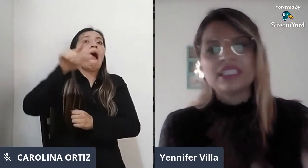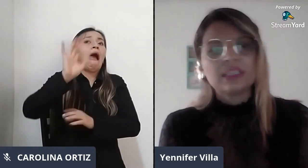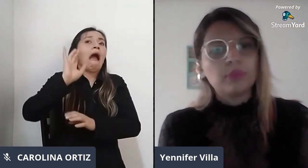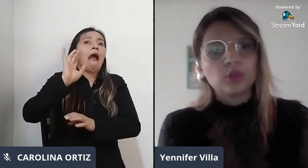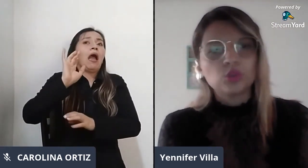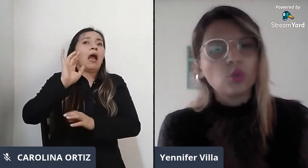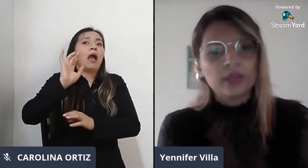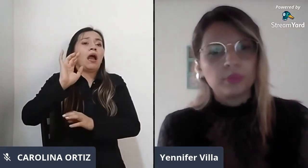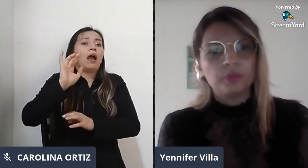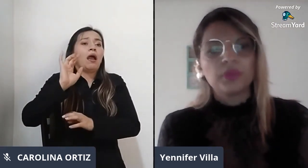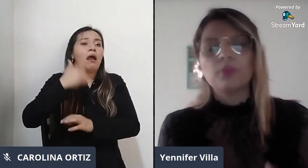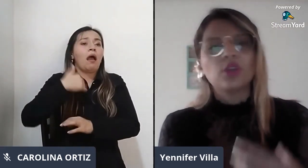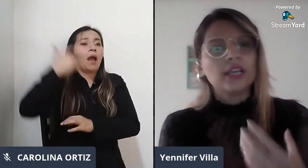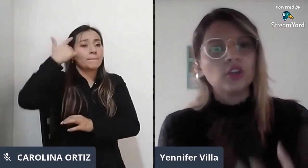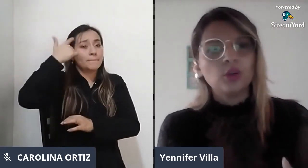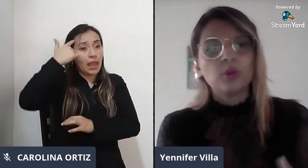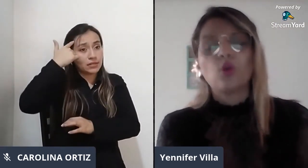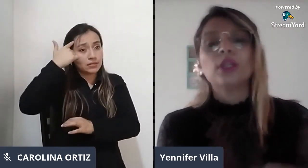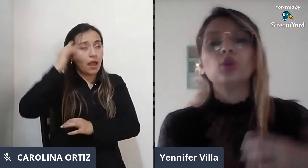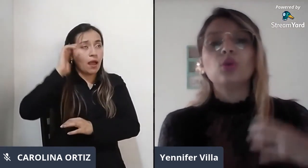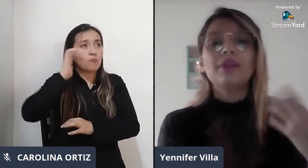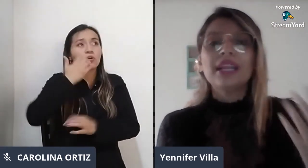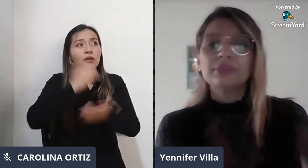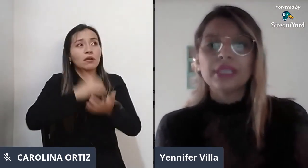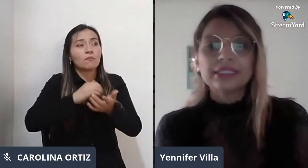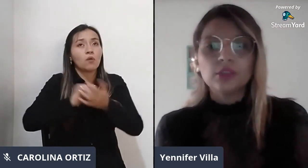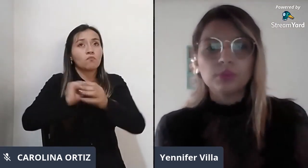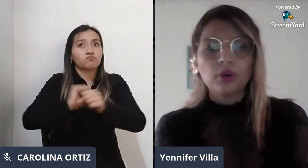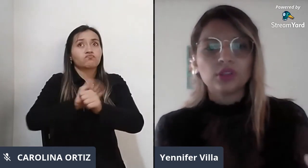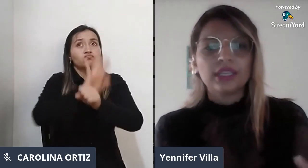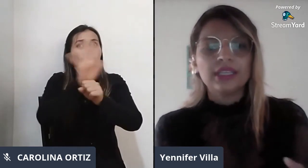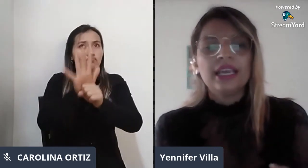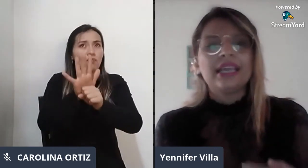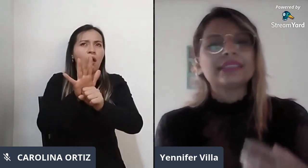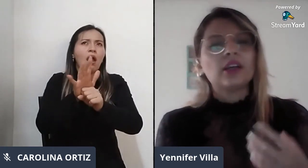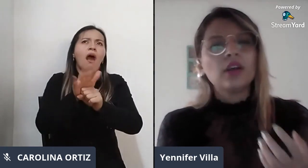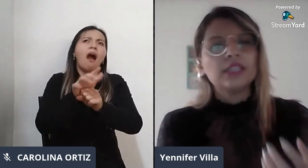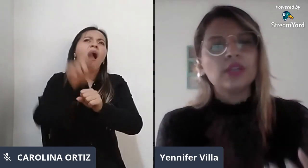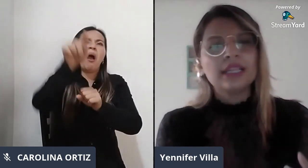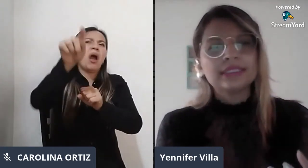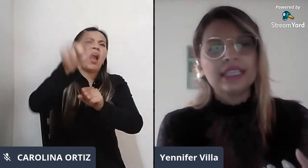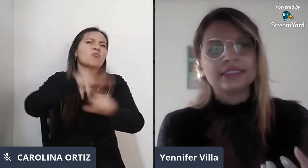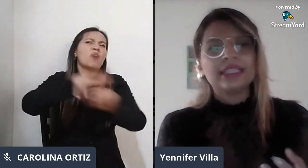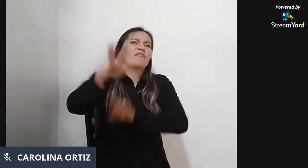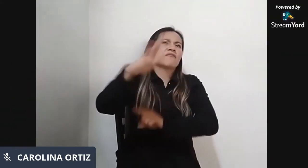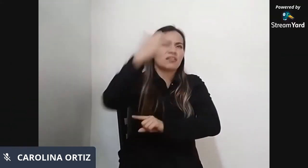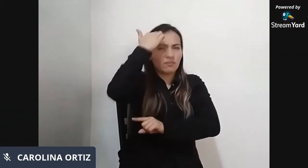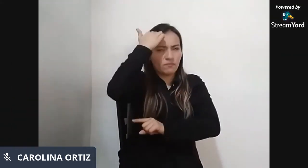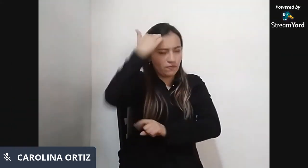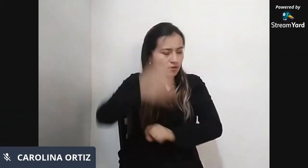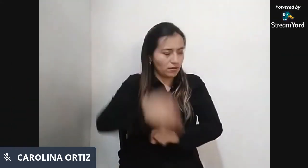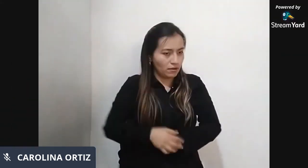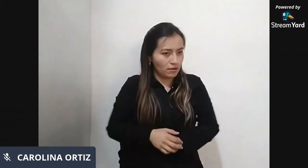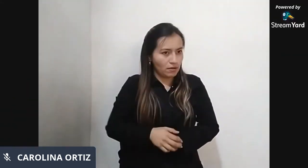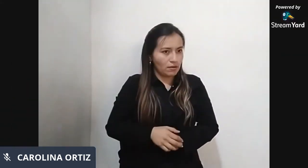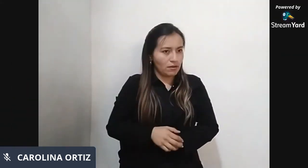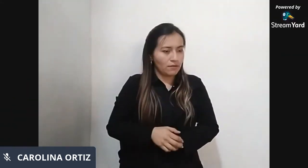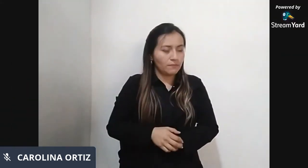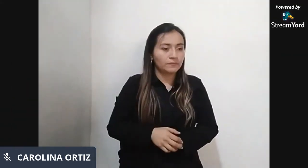no pasa por su cuerpo. ¿Por qué lo nombro? Cuando uno habla de las vidas que no importan, está colocando en la escena